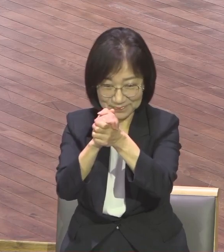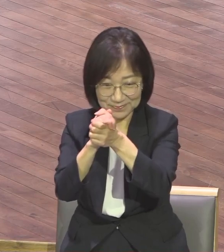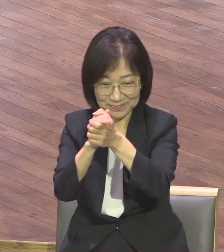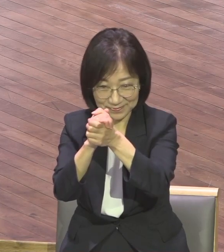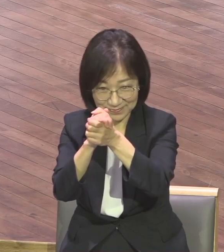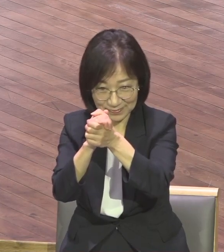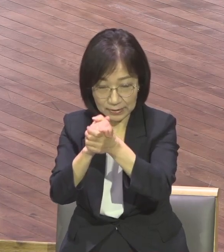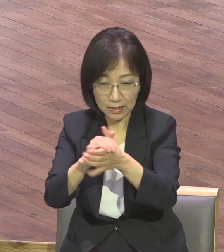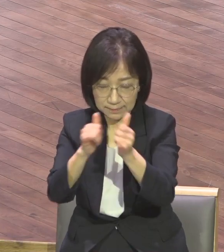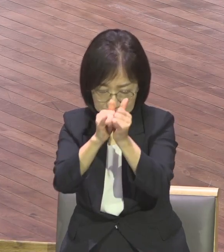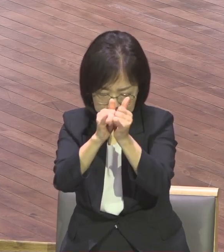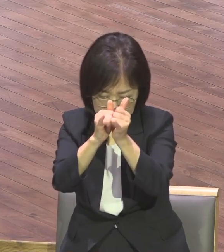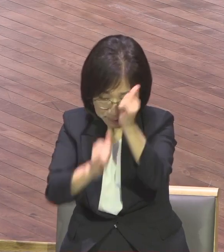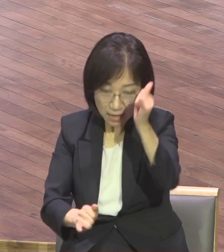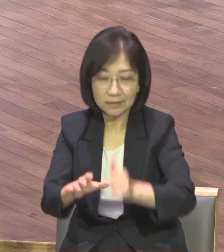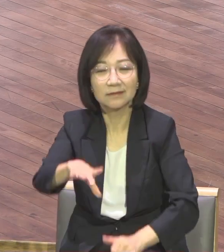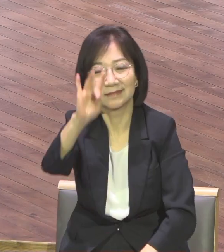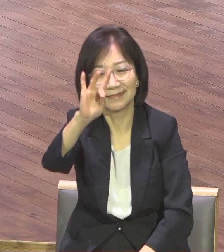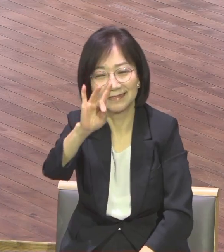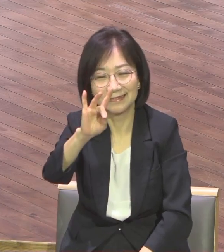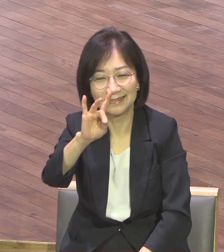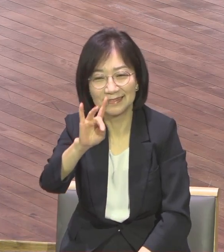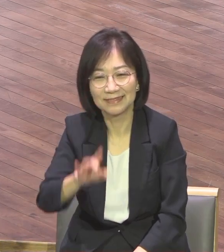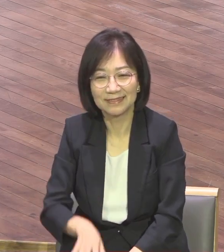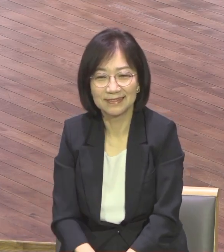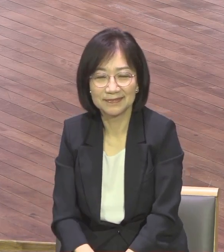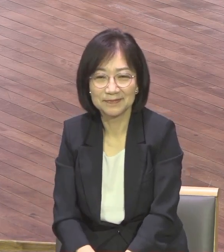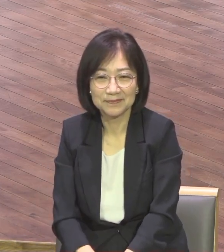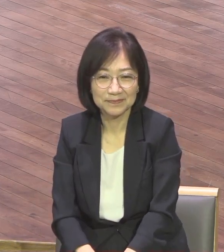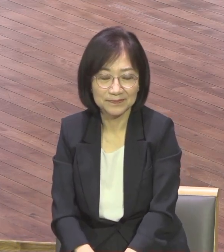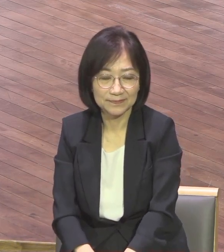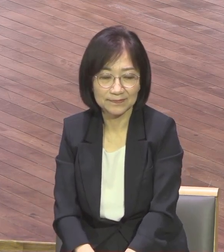이게 처음인 일이라니까 지금. 그 지금